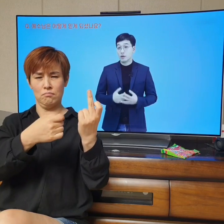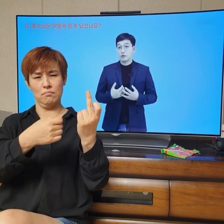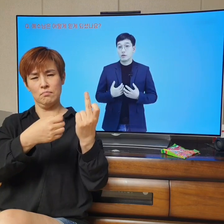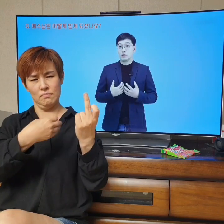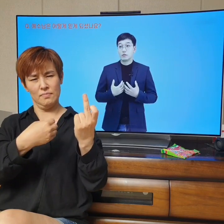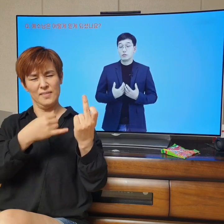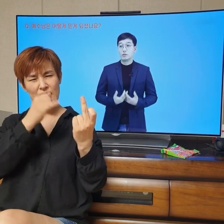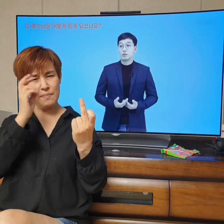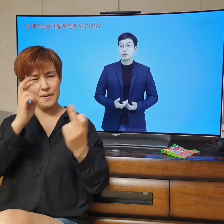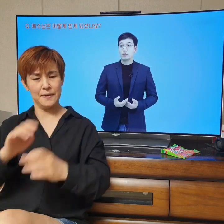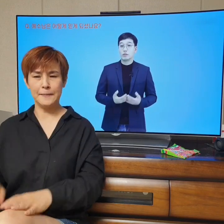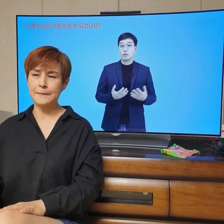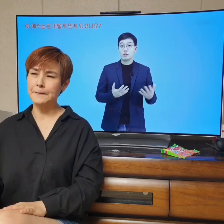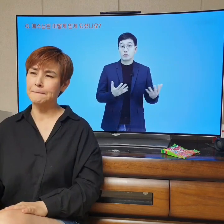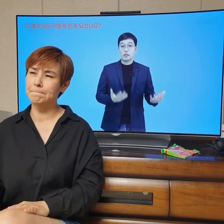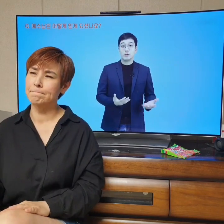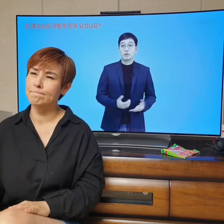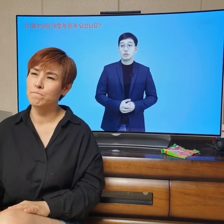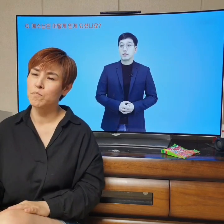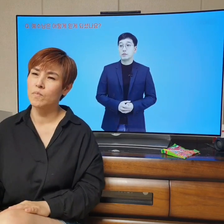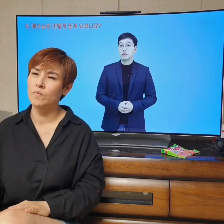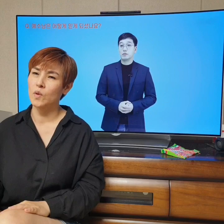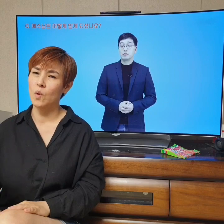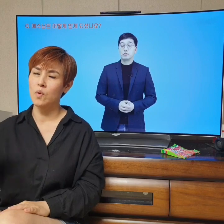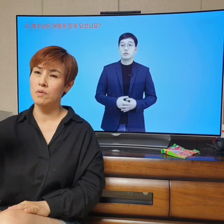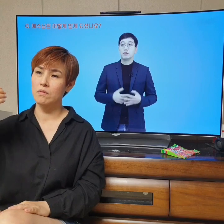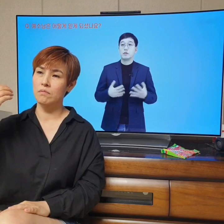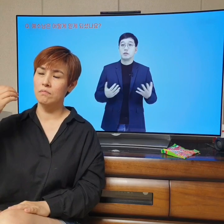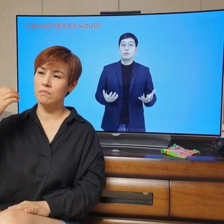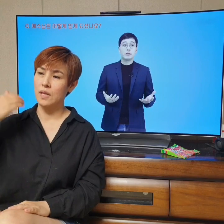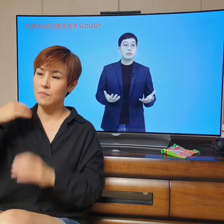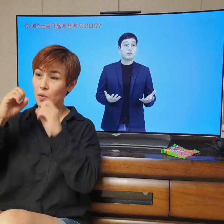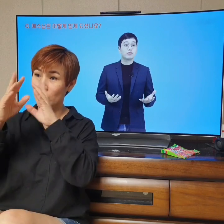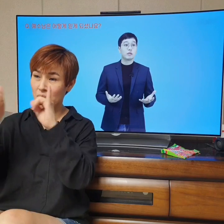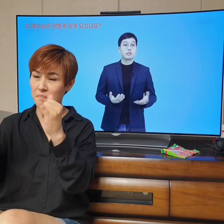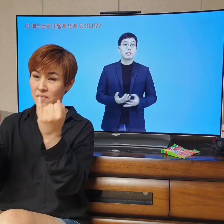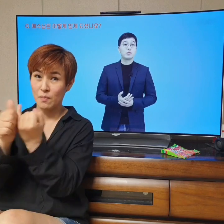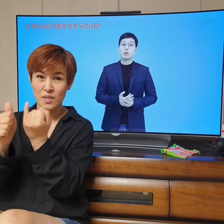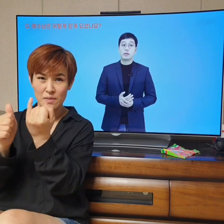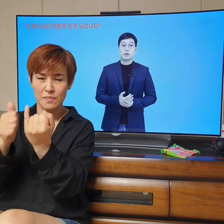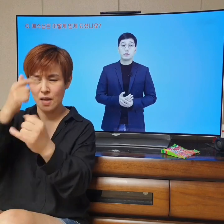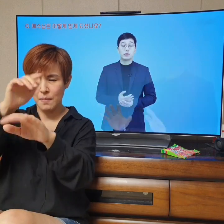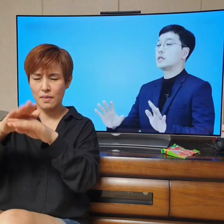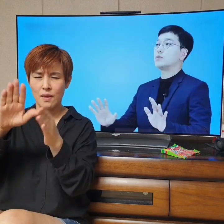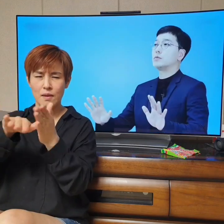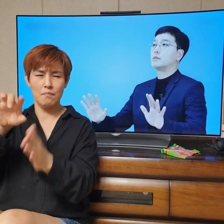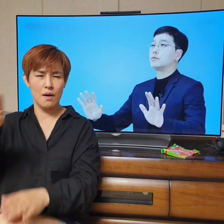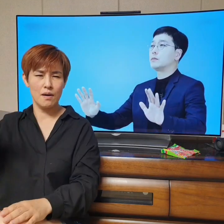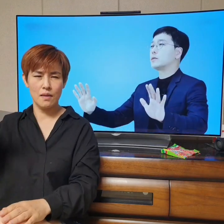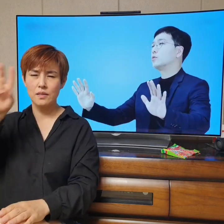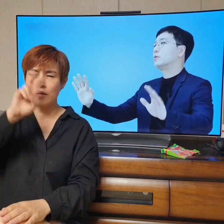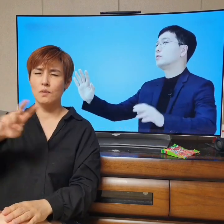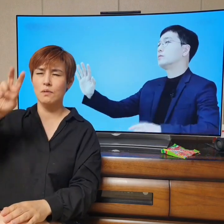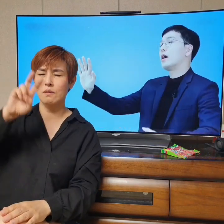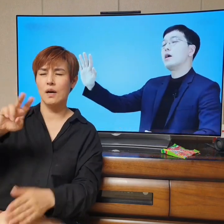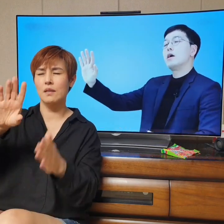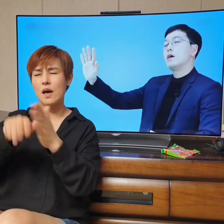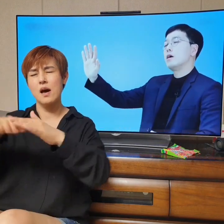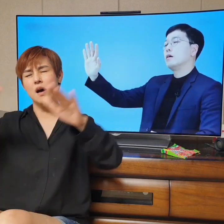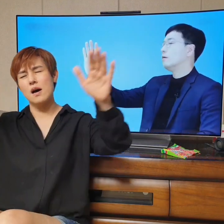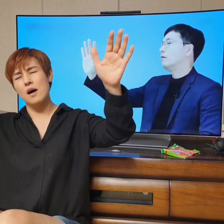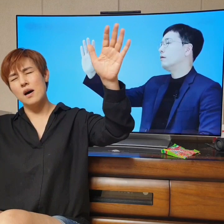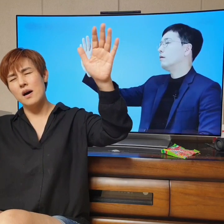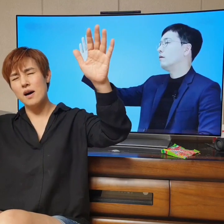거겠지. 또 우리 담임교육자님 사모님은 예배 때마다 중간에 찬송가가 나오면 찬송가를 부를 때 막 손을 들고